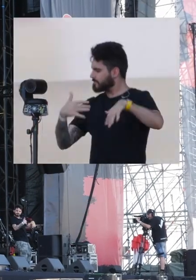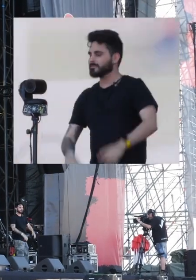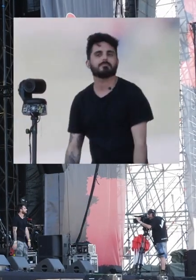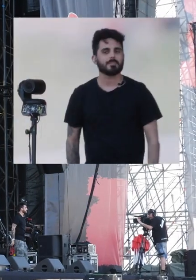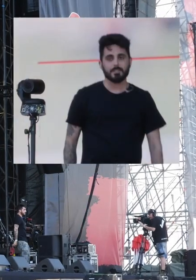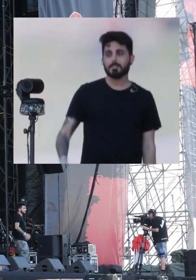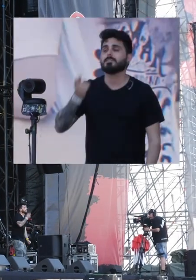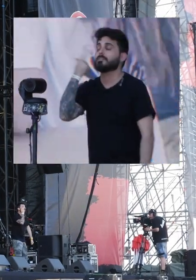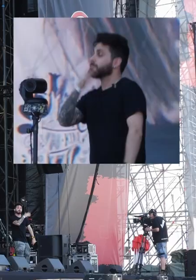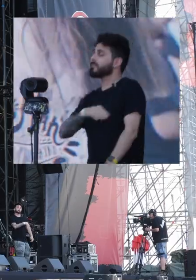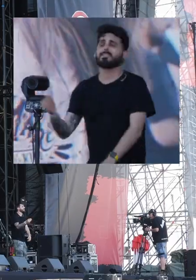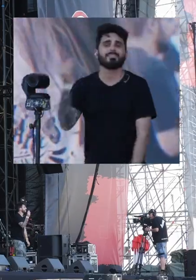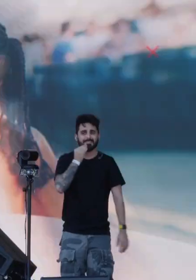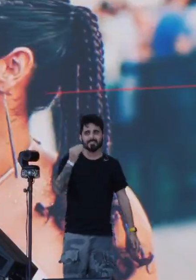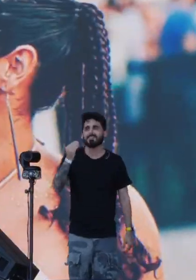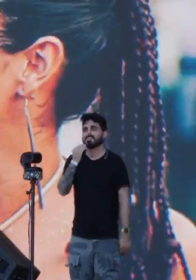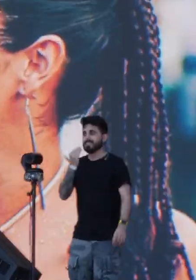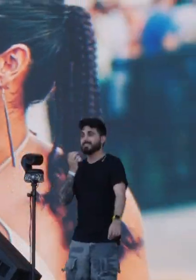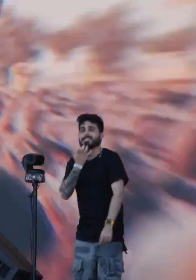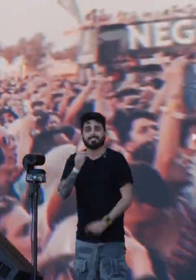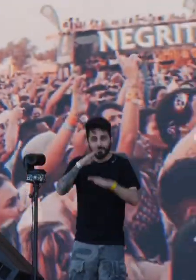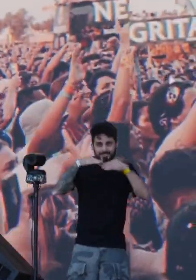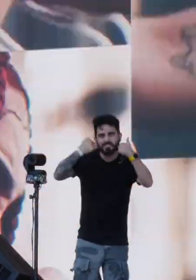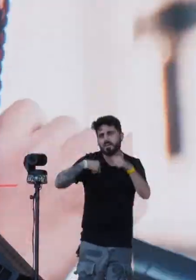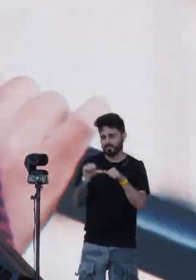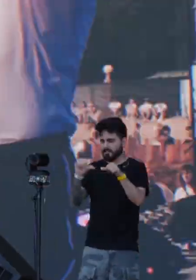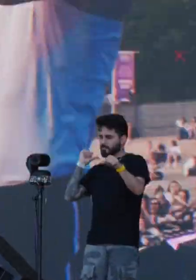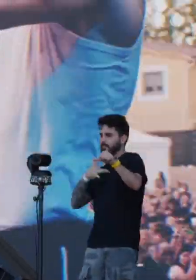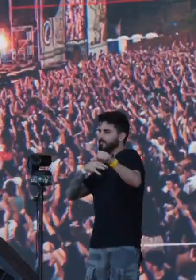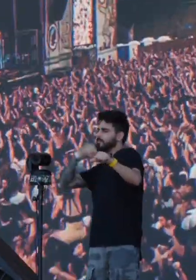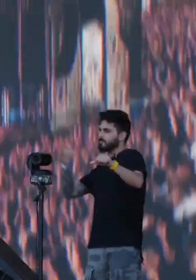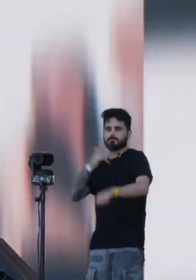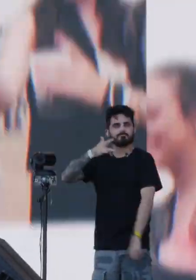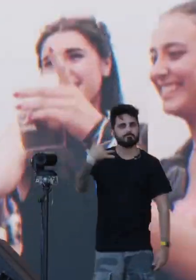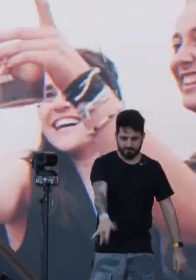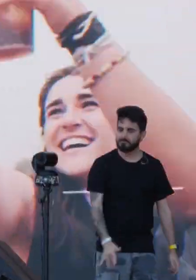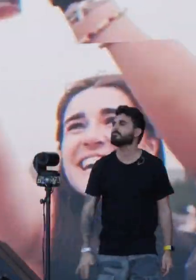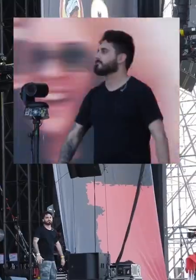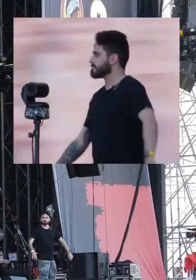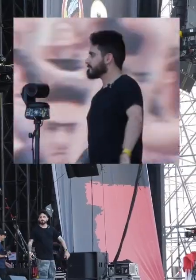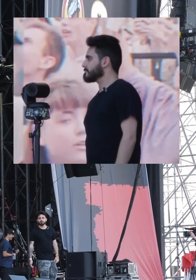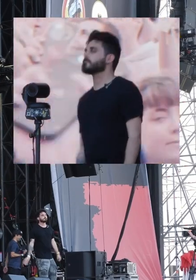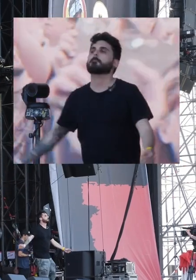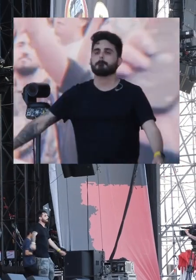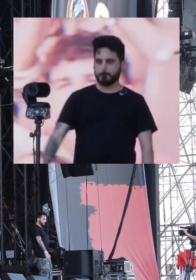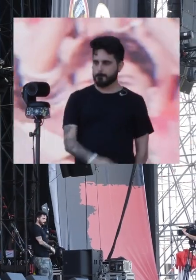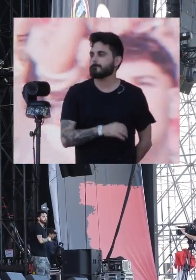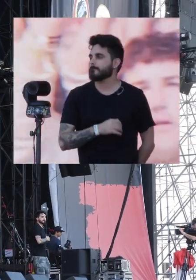nius. Sembla mentida que tu perdoni tot si em somrius.